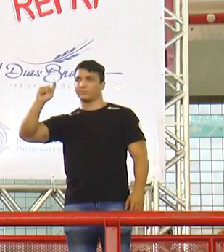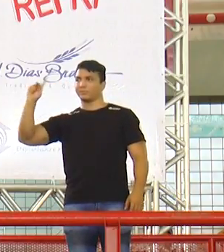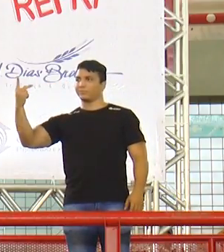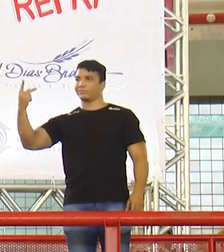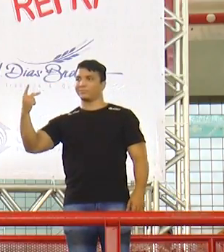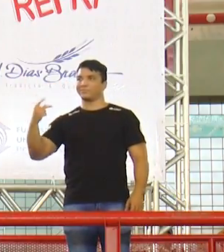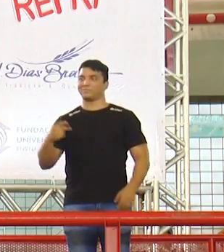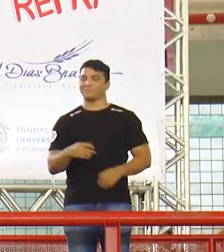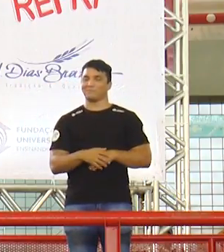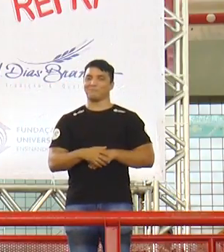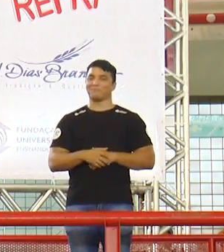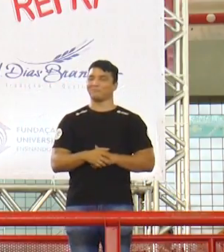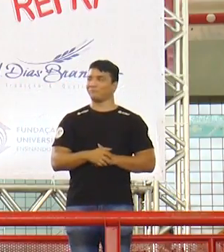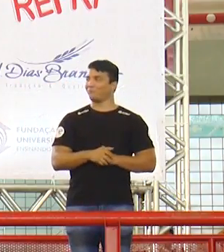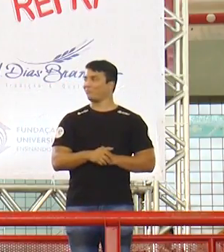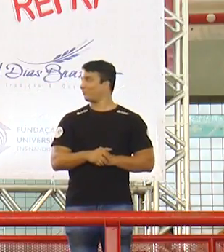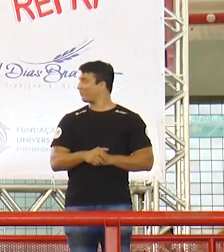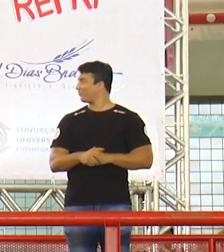M-A-H-R-Y-A-H.